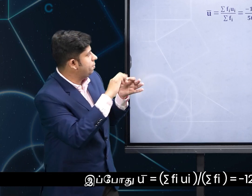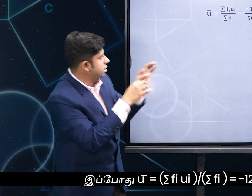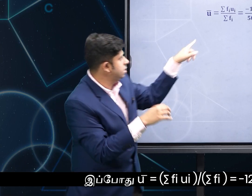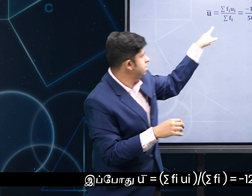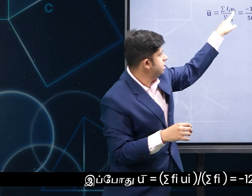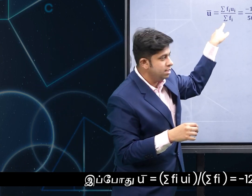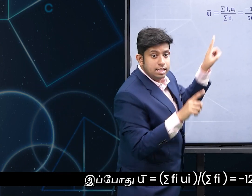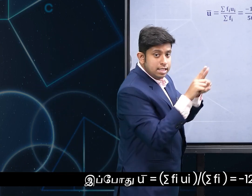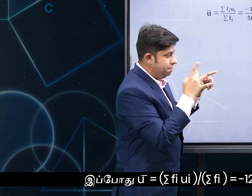கண்டறியவும்.